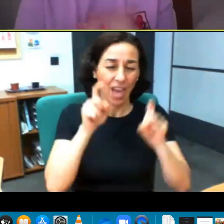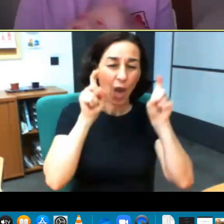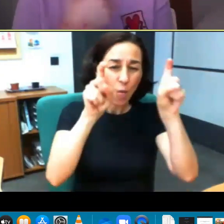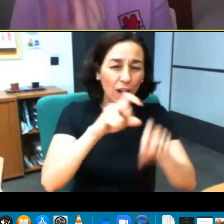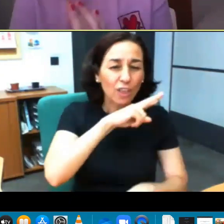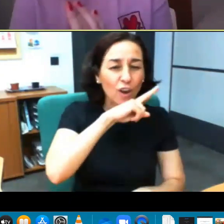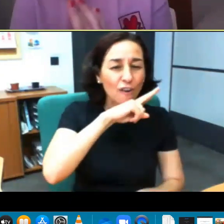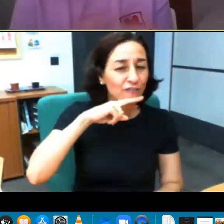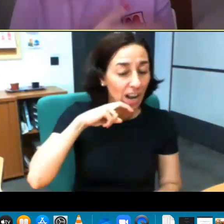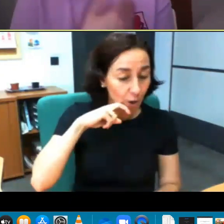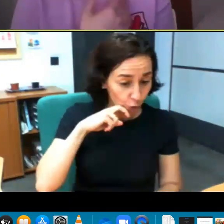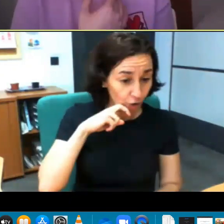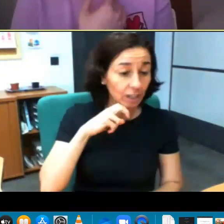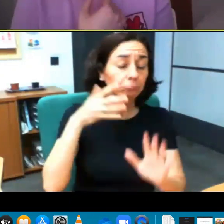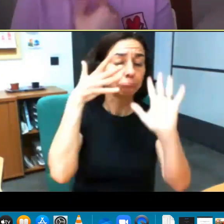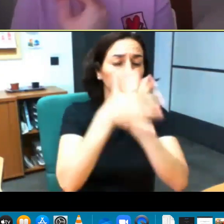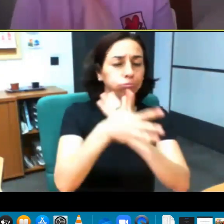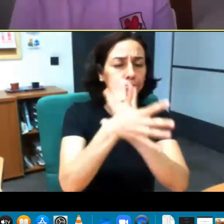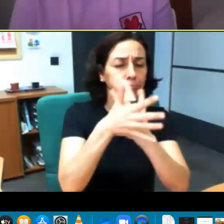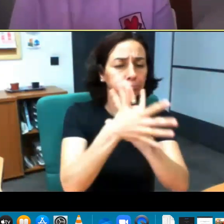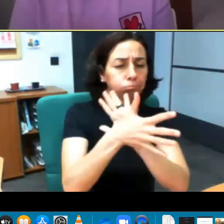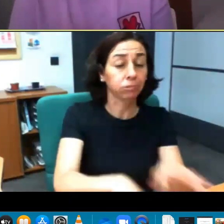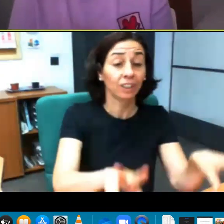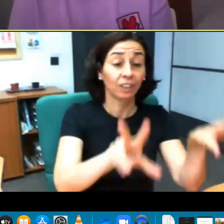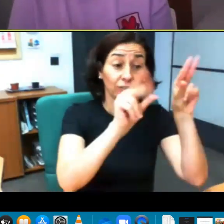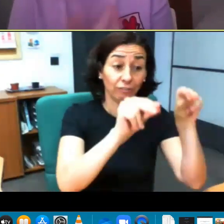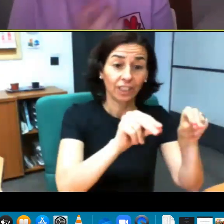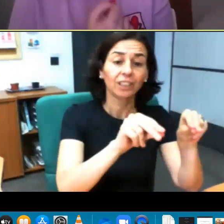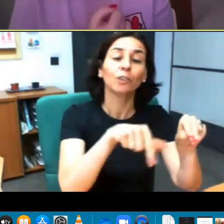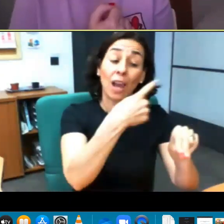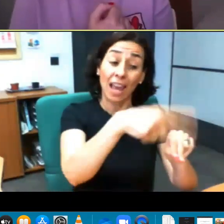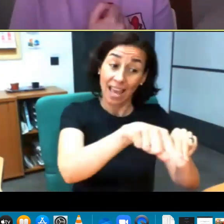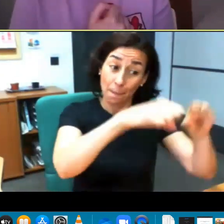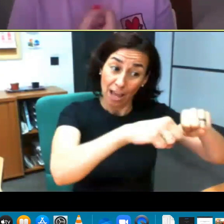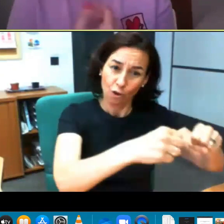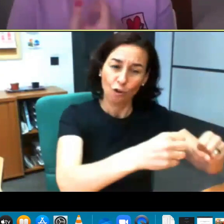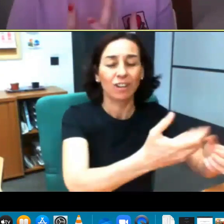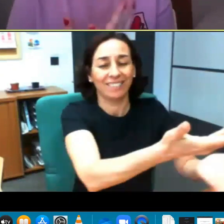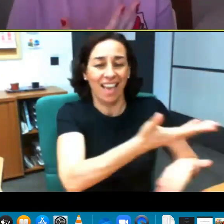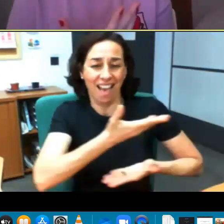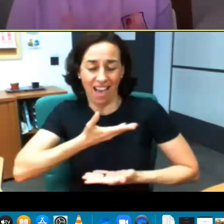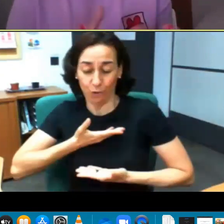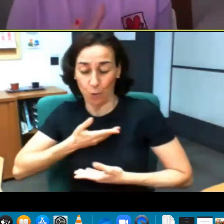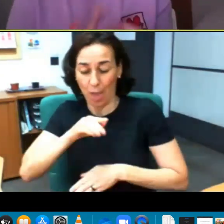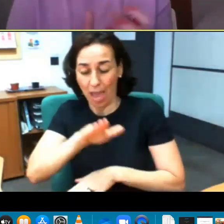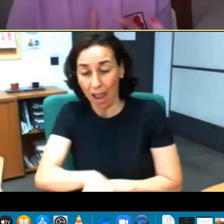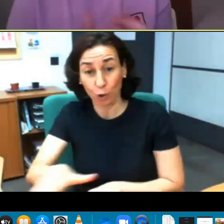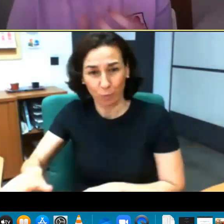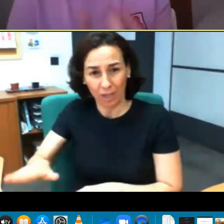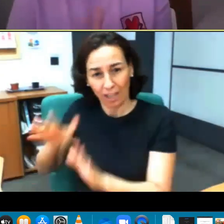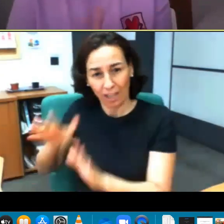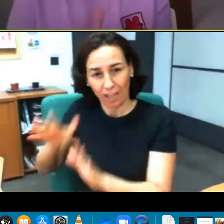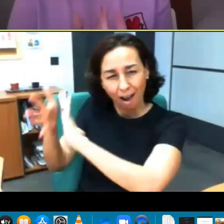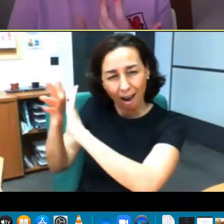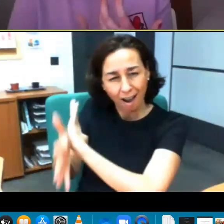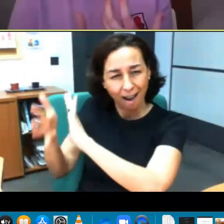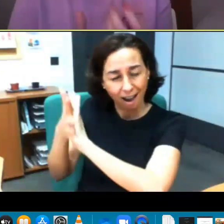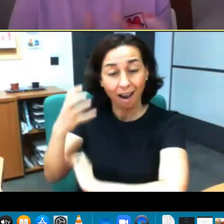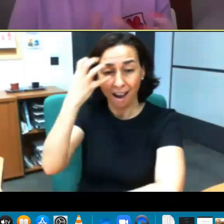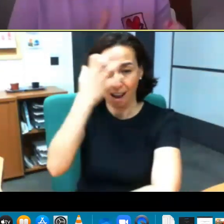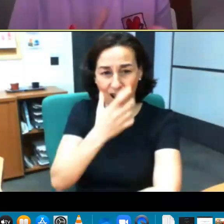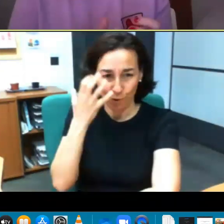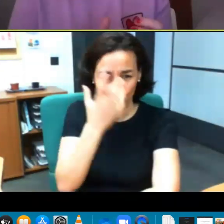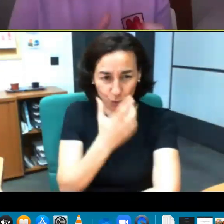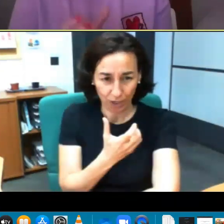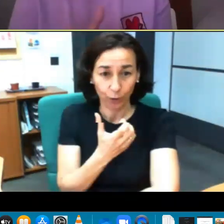día que les toque a realizar el cuento de Federito a los más peques. Esta actividad también es un poco parecida a la anterior, se basa en